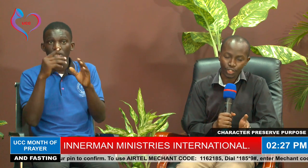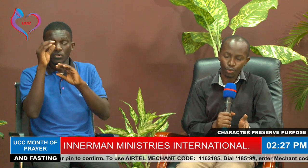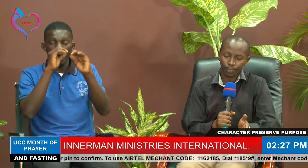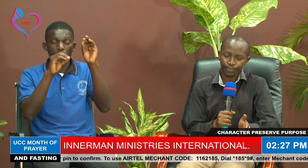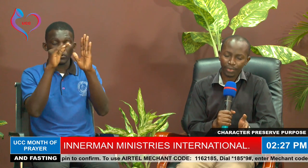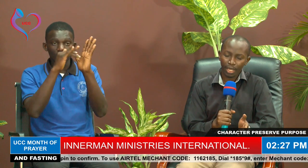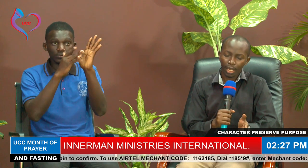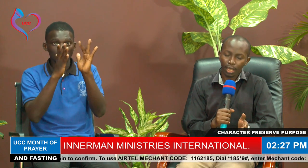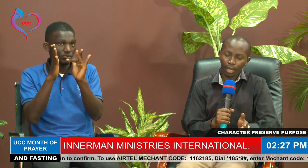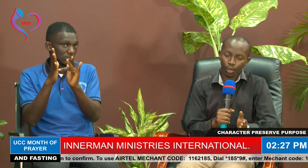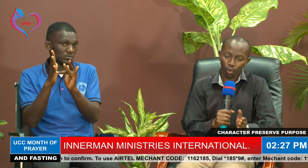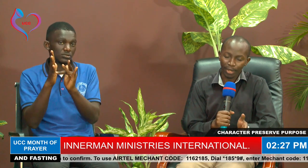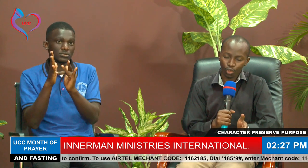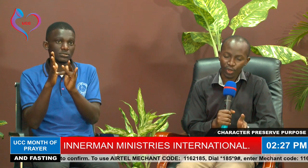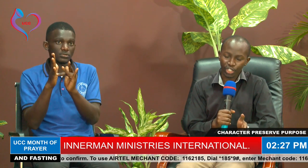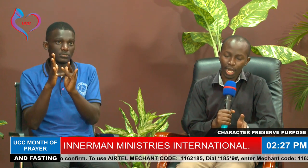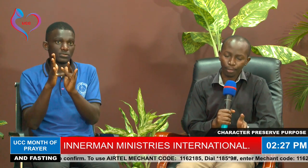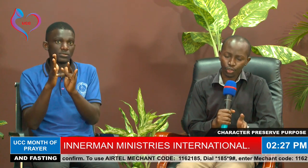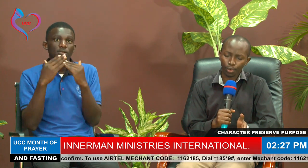Yesu, nkwebaza olw'ekigambo kyo.